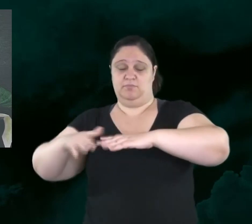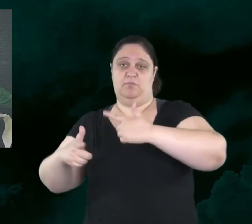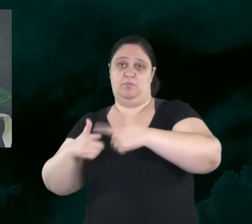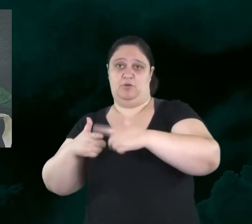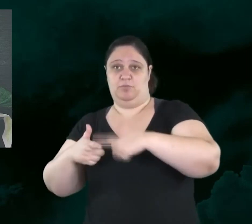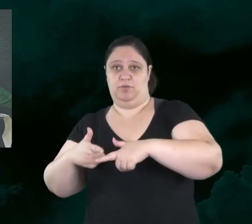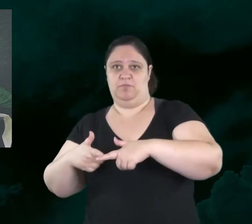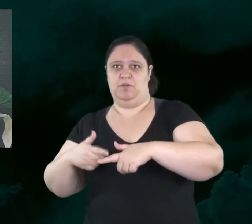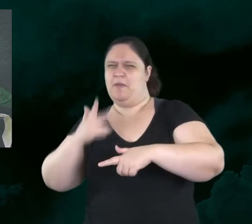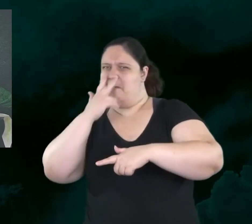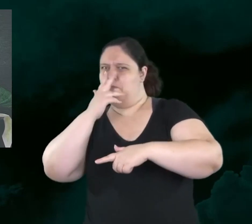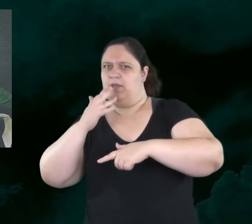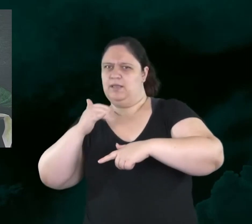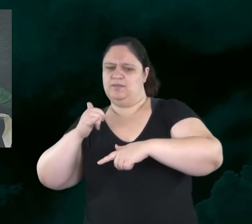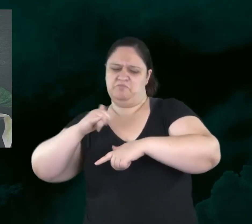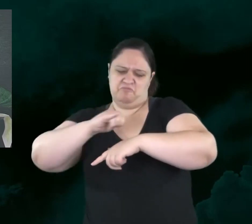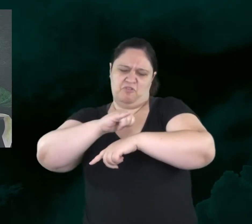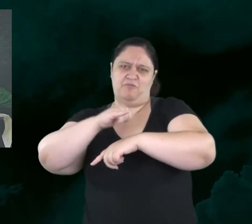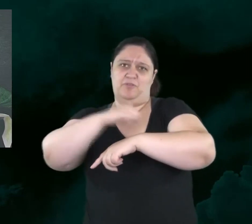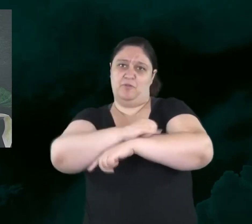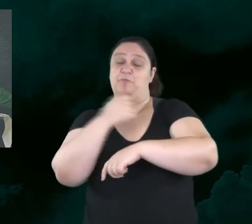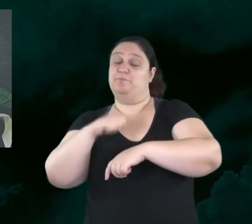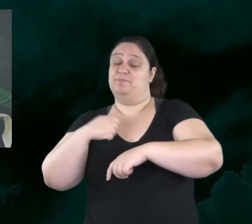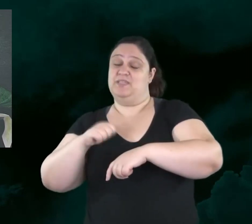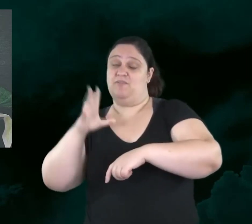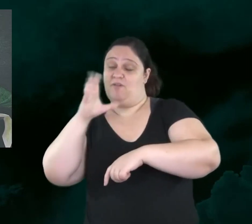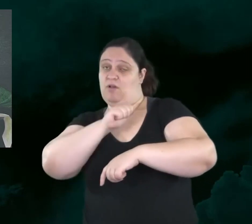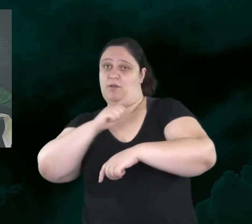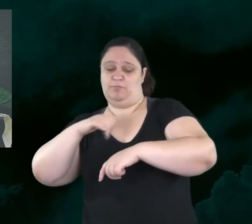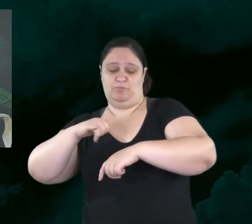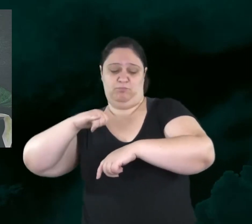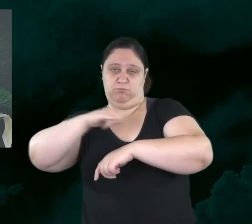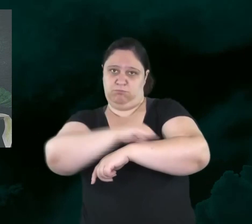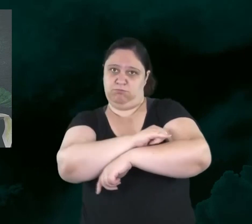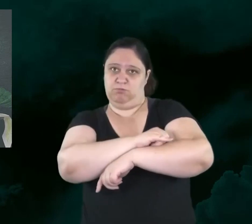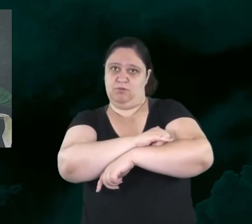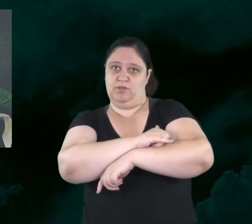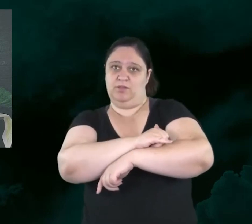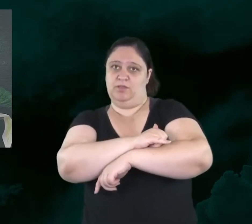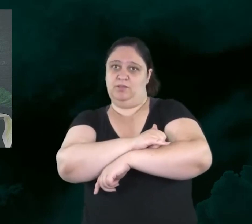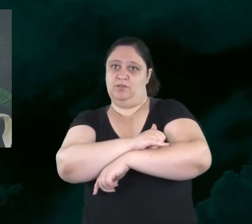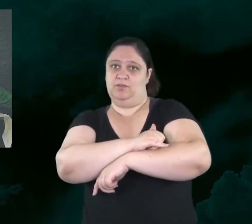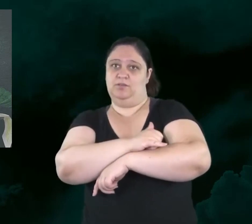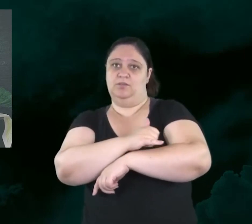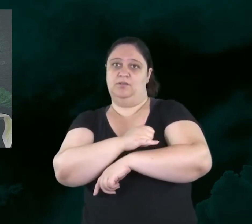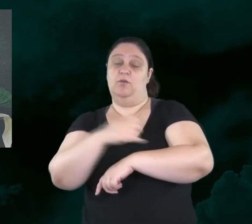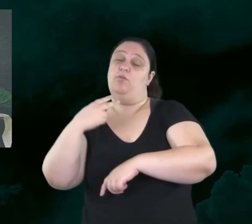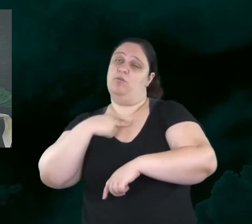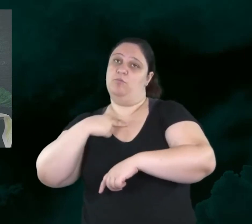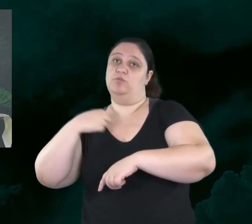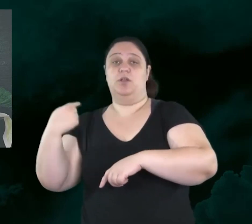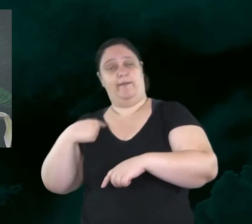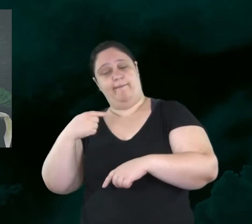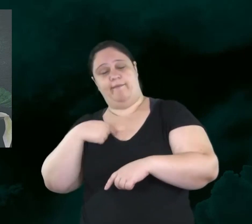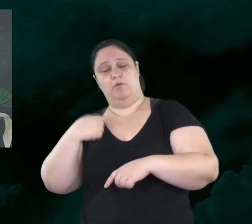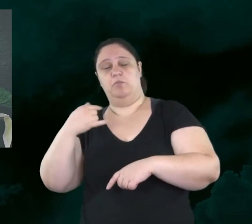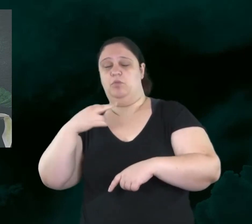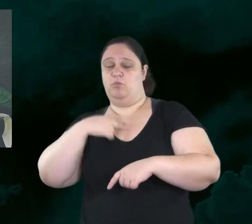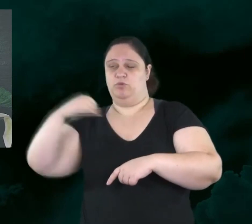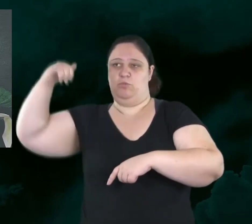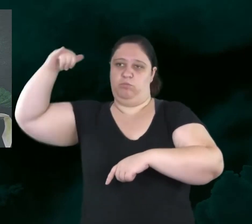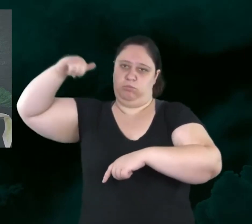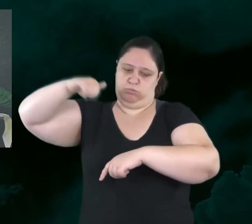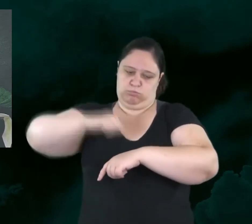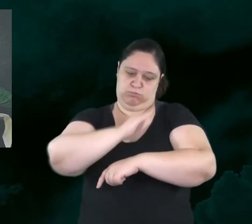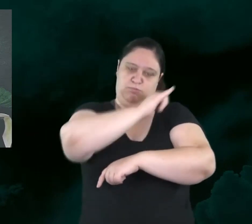avião menor teve que descer antes e desceu, e não houve espaço, distância suficiente para o nosso avião descer. E o